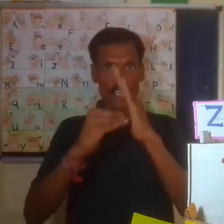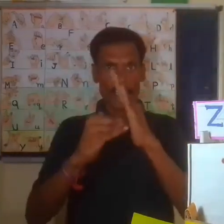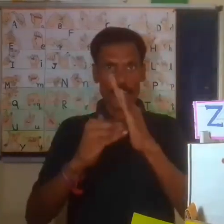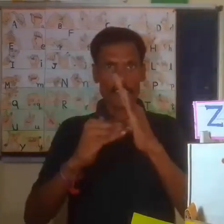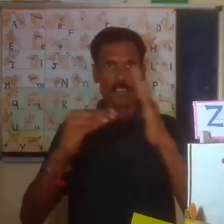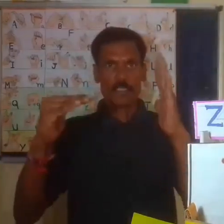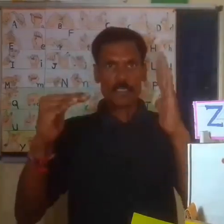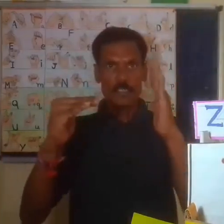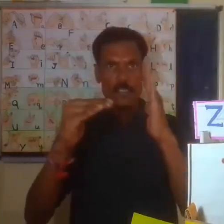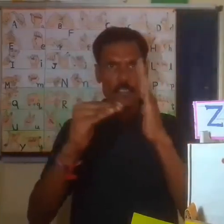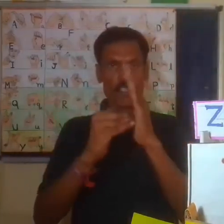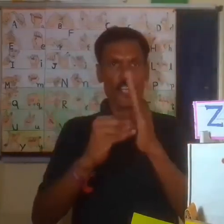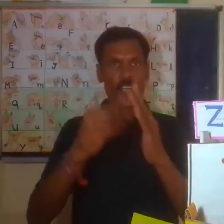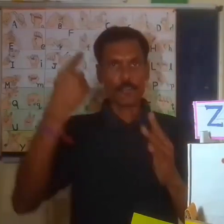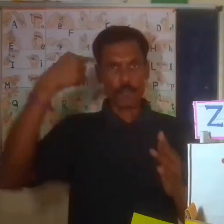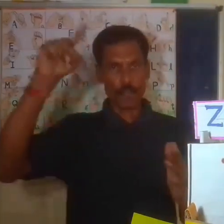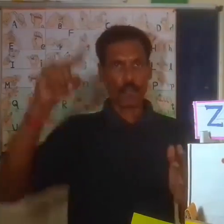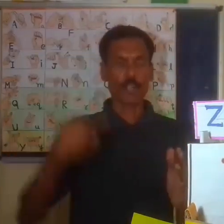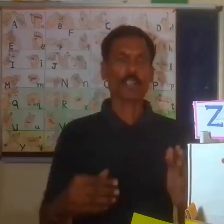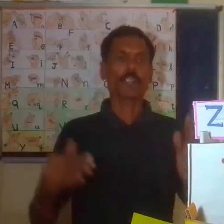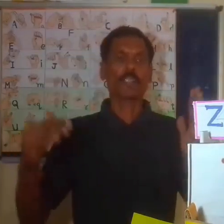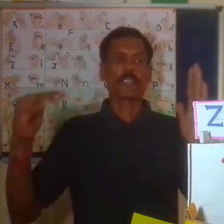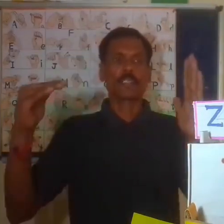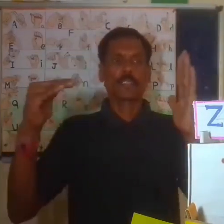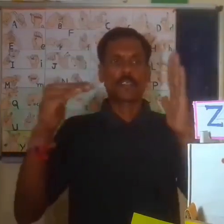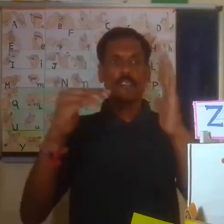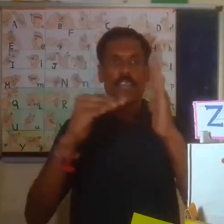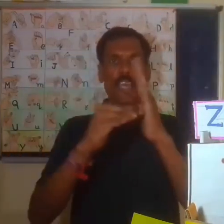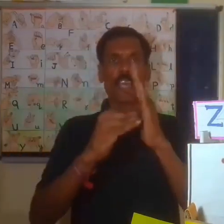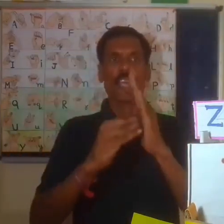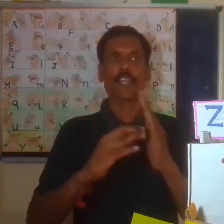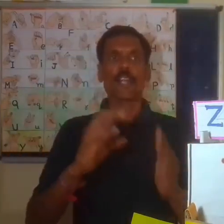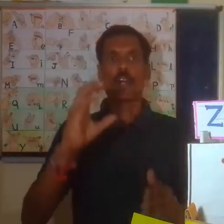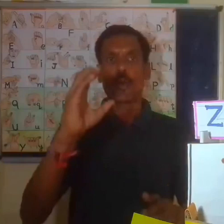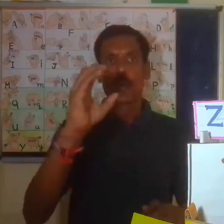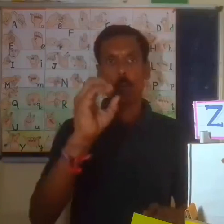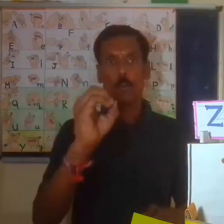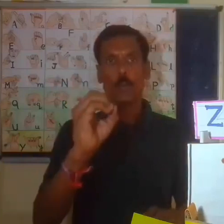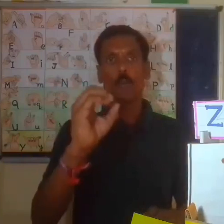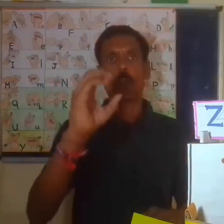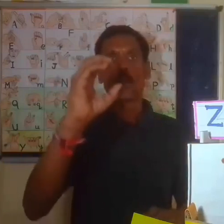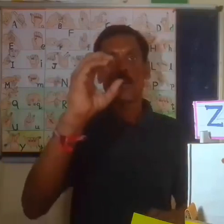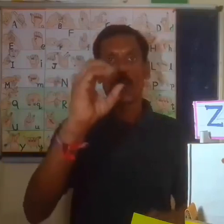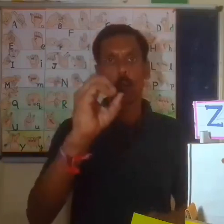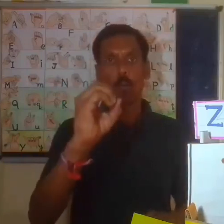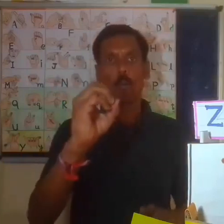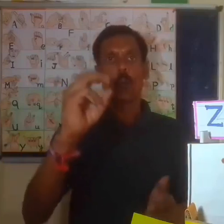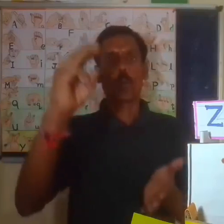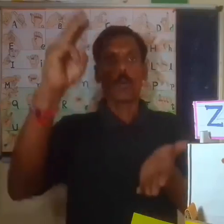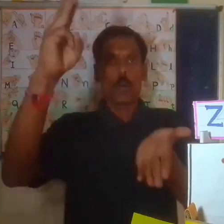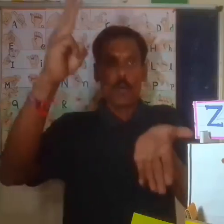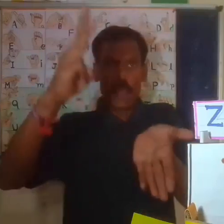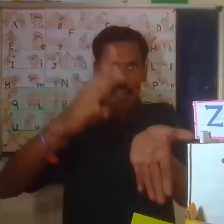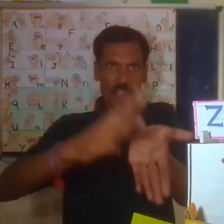जेड जेड फॉर जेड ओ ओ